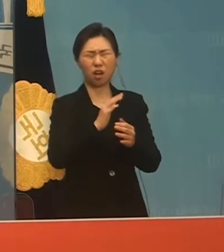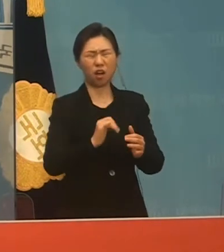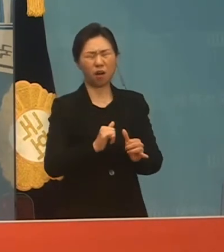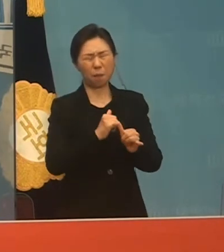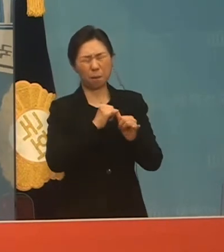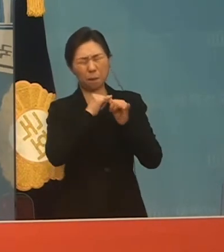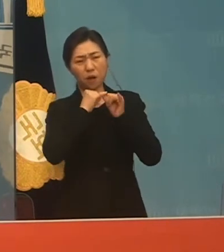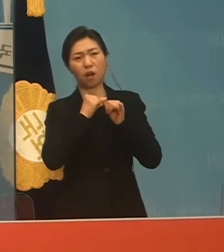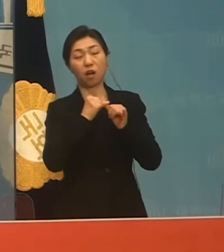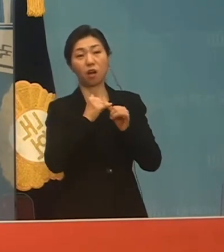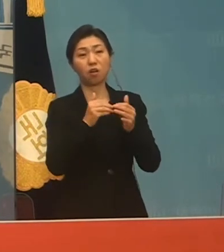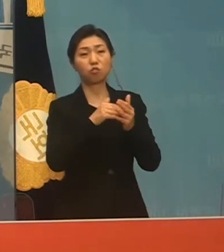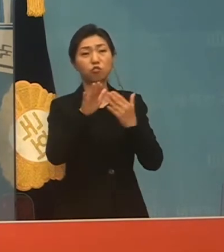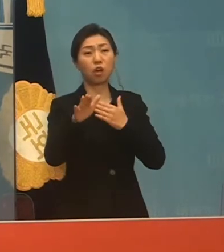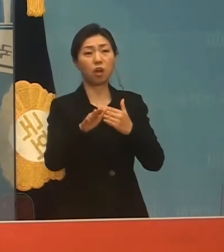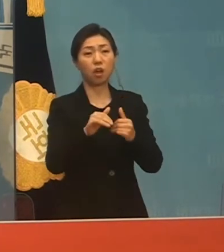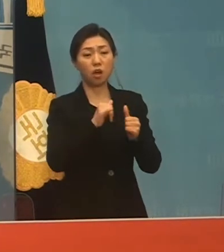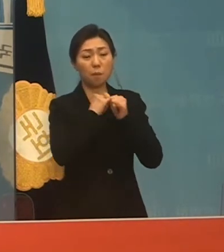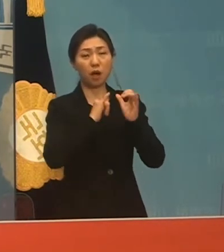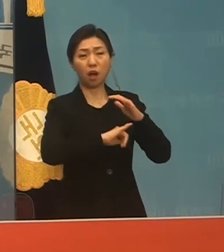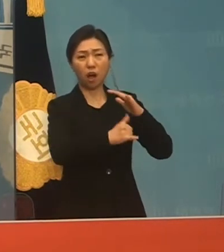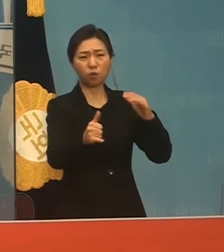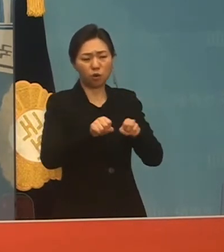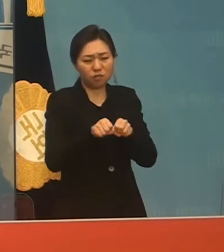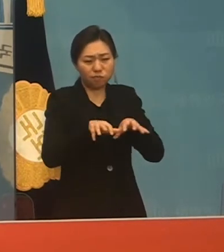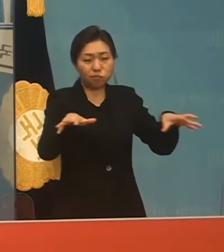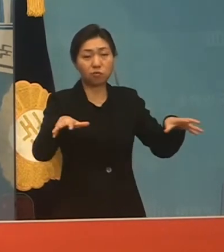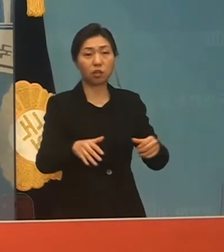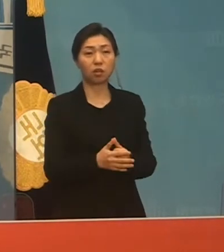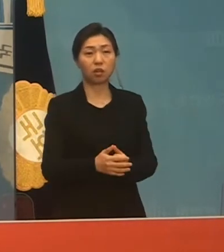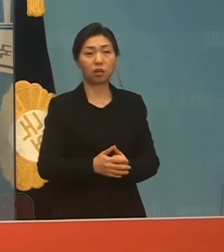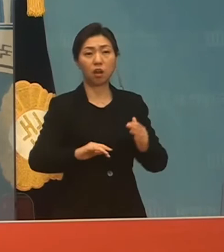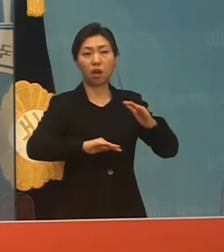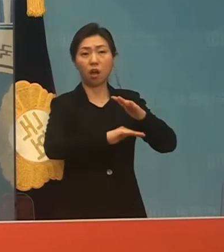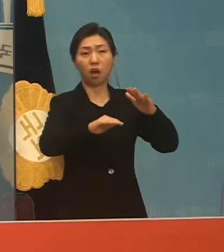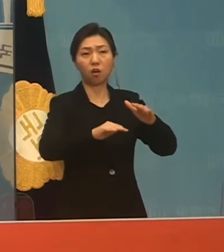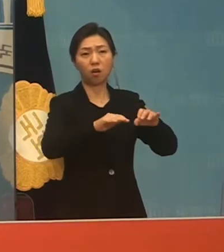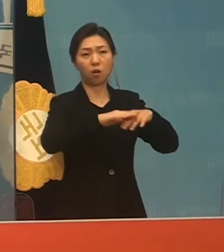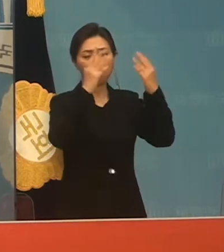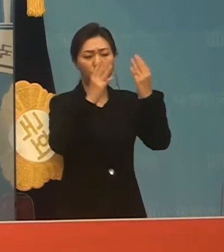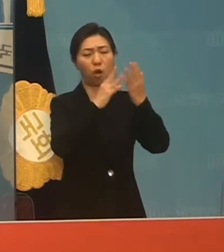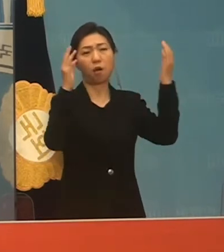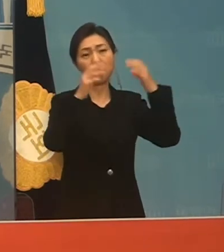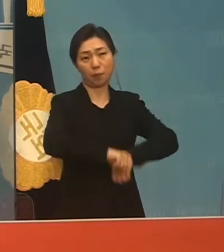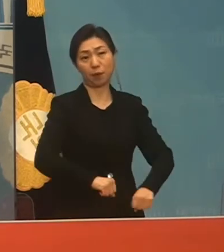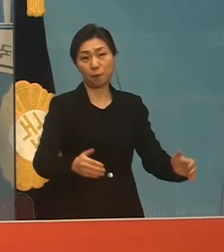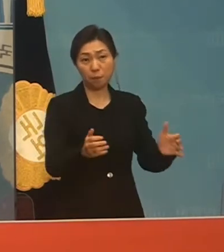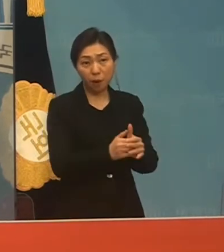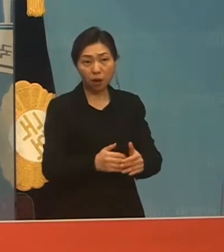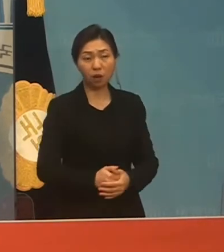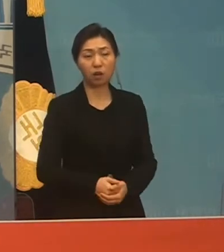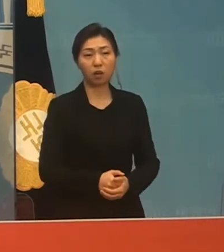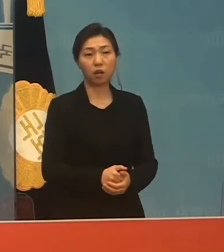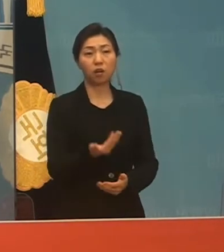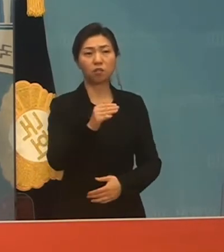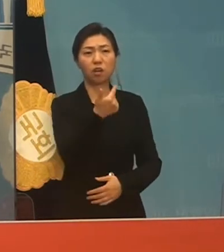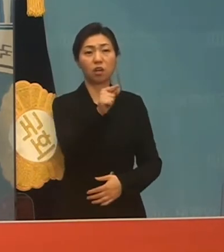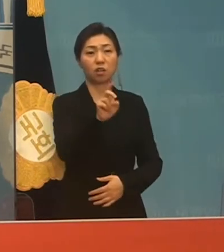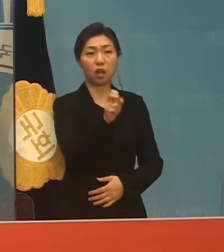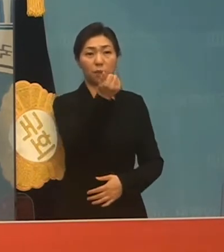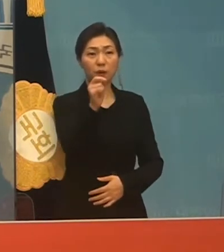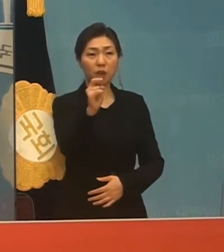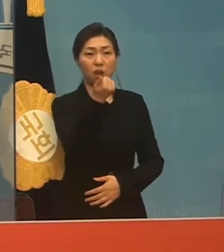가족들은 뿔뿔이 흩어졌고 가정은 파탄이 났습니다. 그런데도 남해학은 이